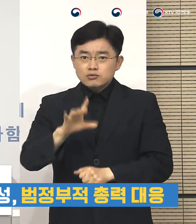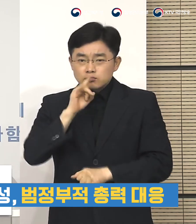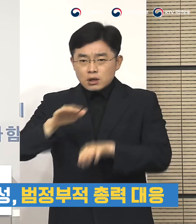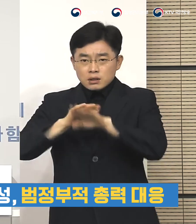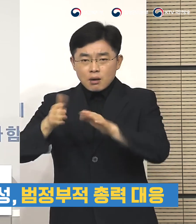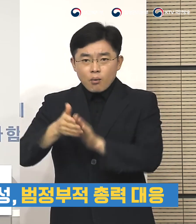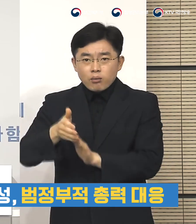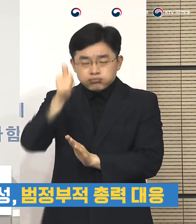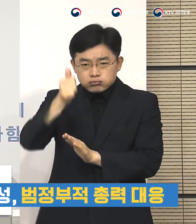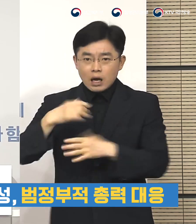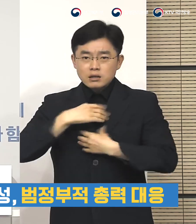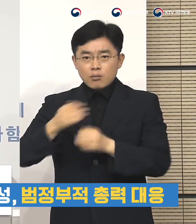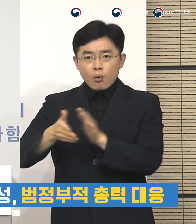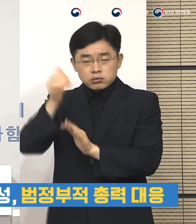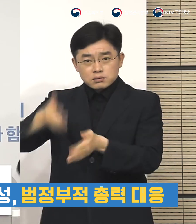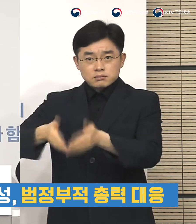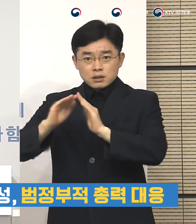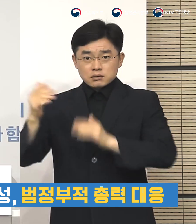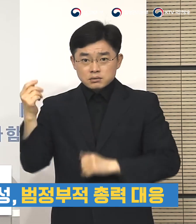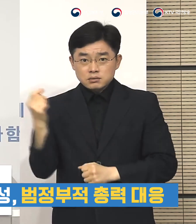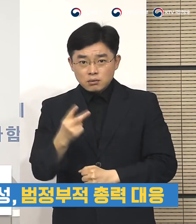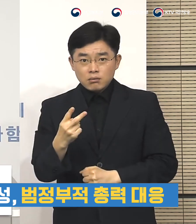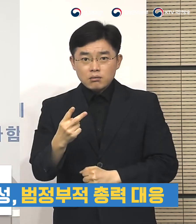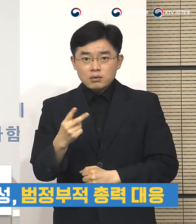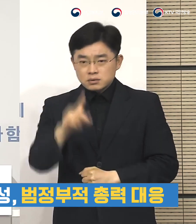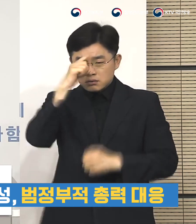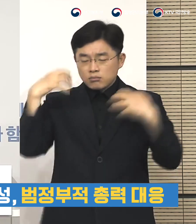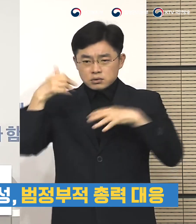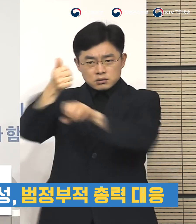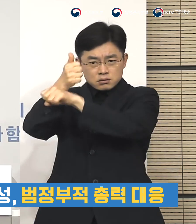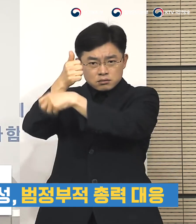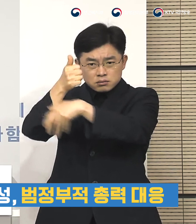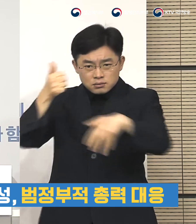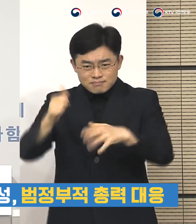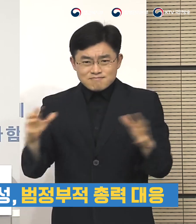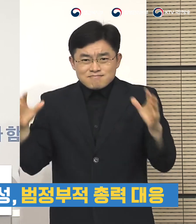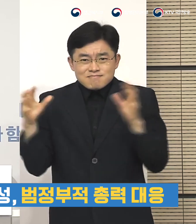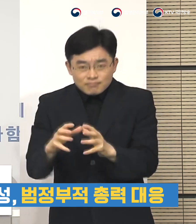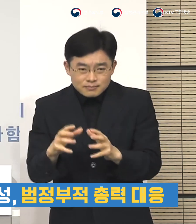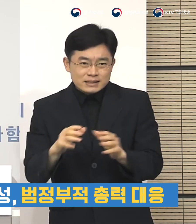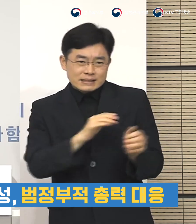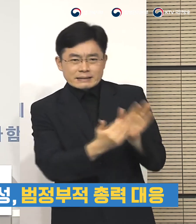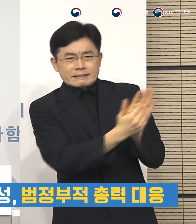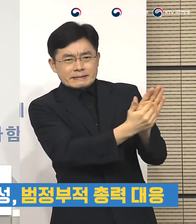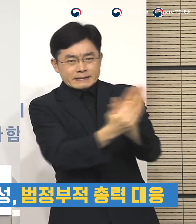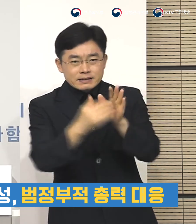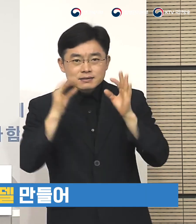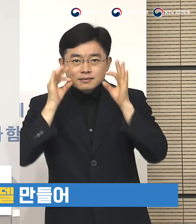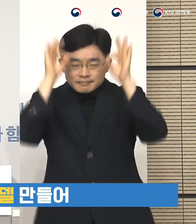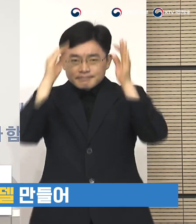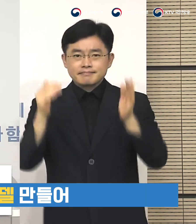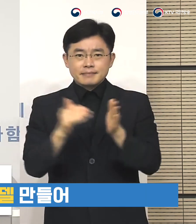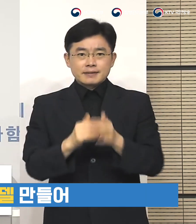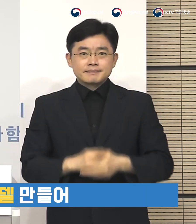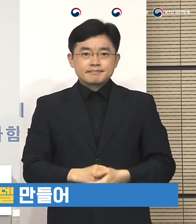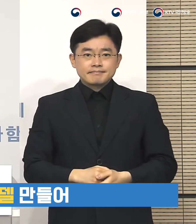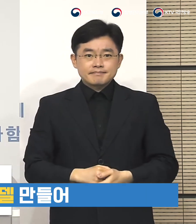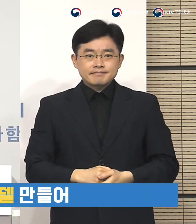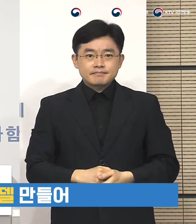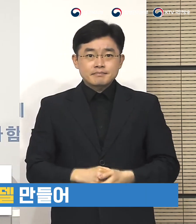중앙재난안전대책본부를 구성하고 범정부적으로 총력을 다해 대응하였습니다. 자동차